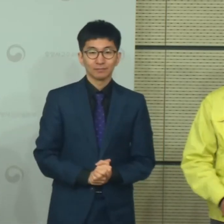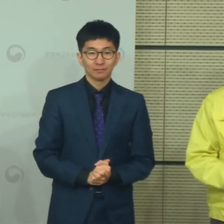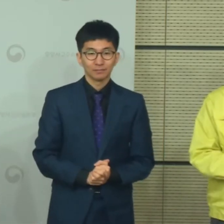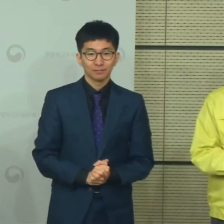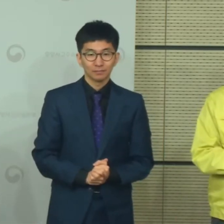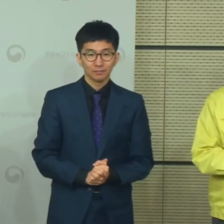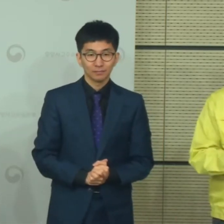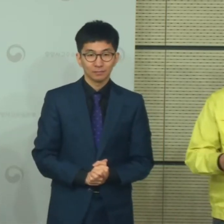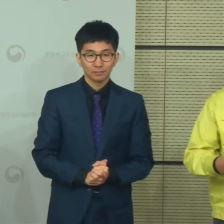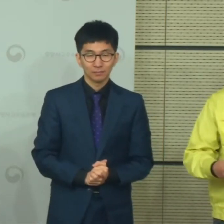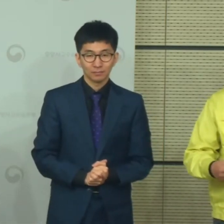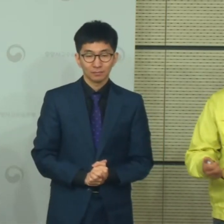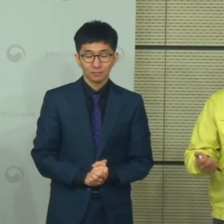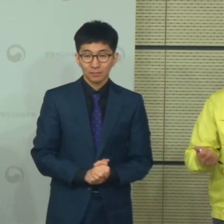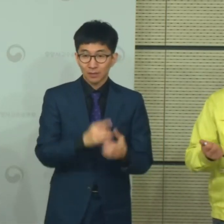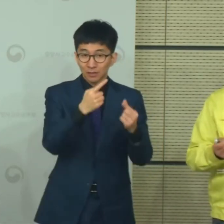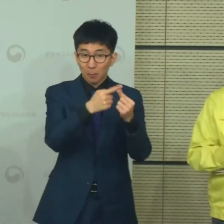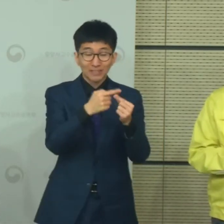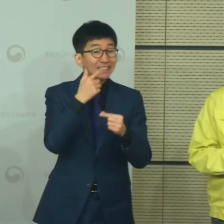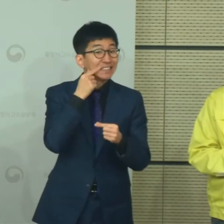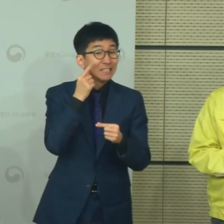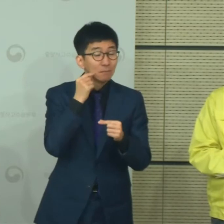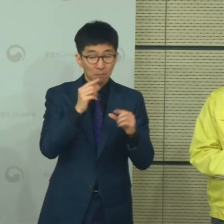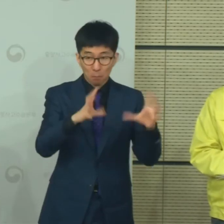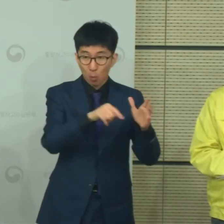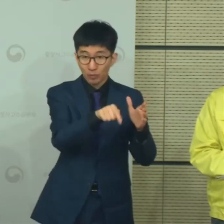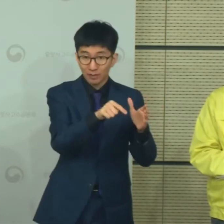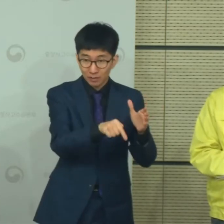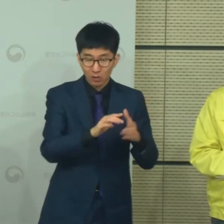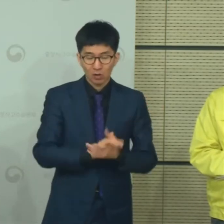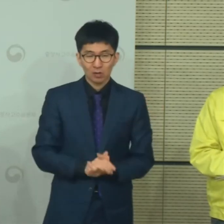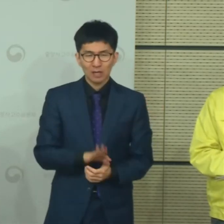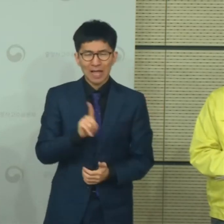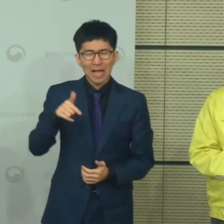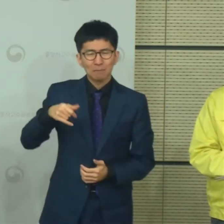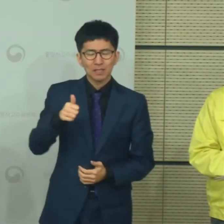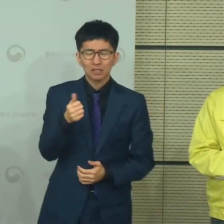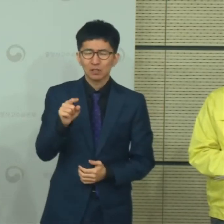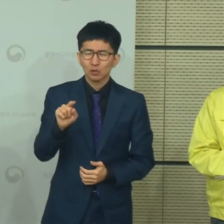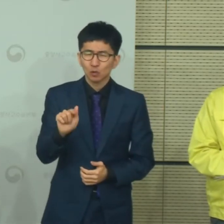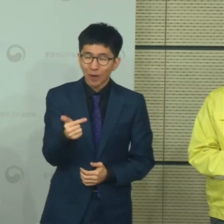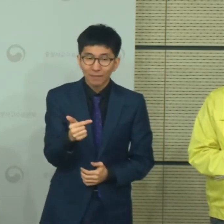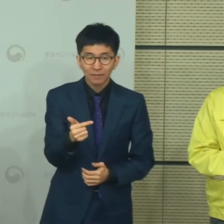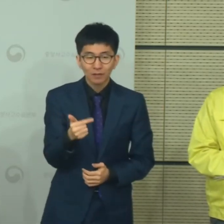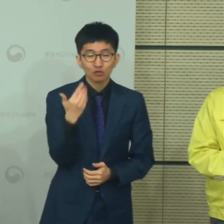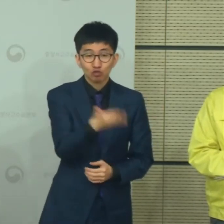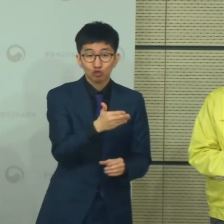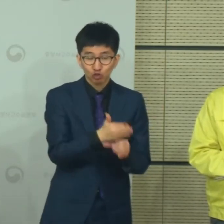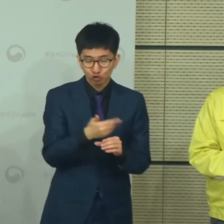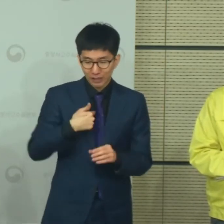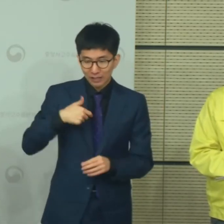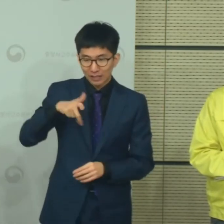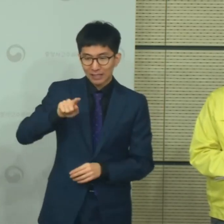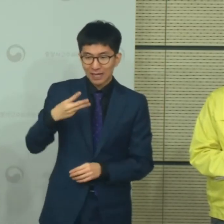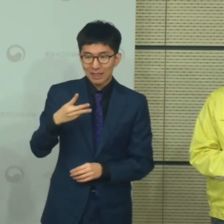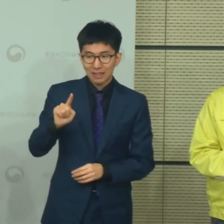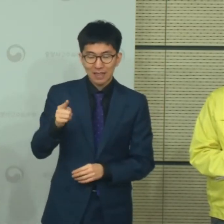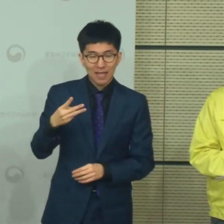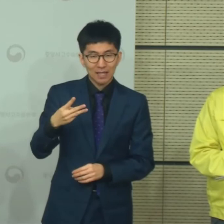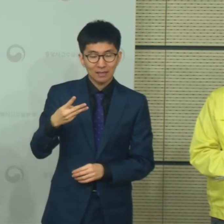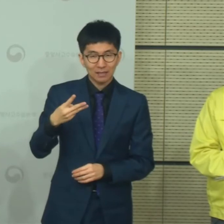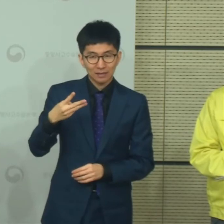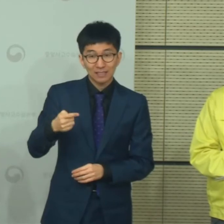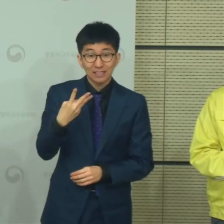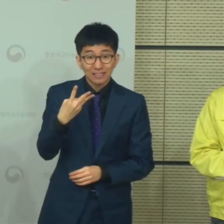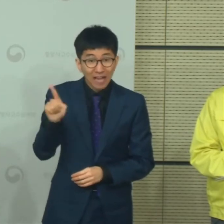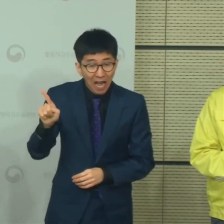네, 저 먼저 그 일본은 오늘부터 그 아비간을 투여를 시작을 했는데요. 우리는 그냥 칼레트라를 치료제로 계속 쓰고 있는